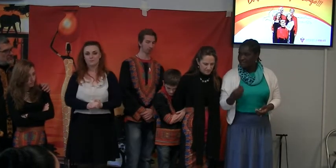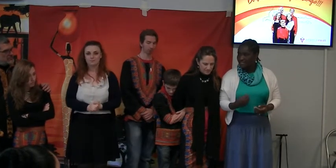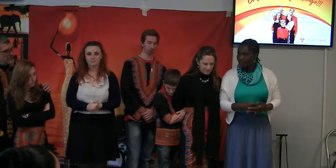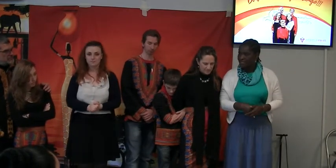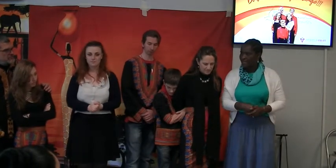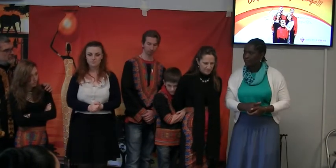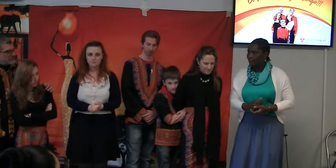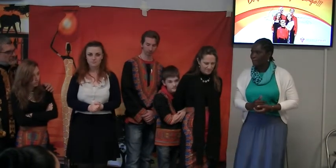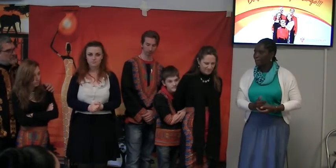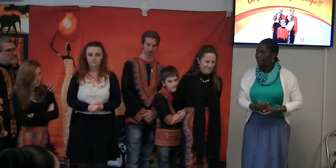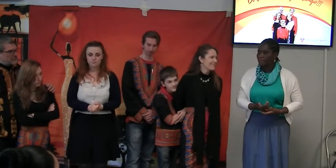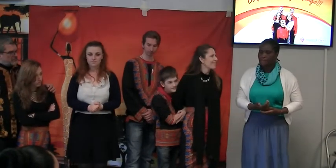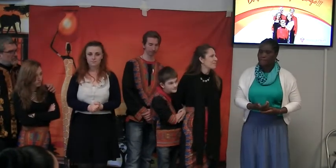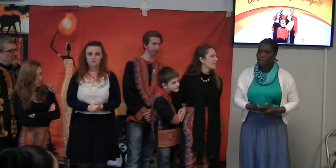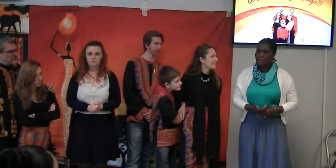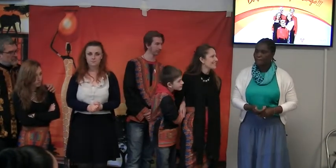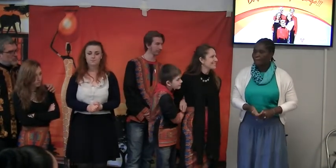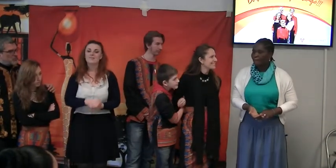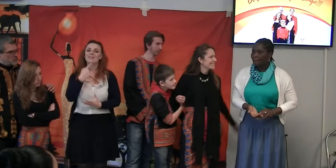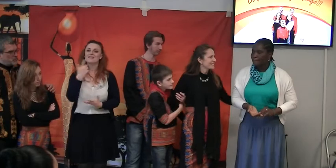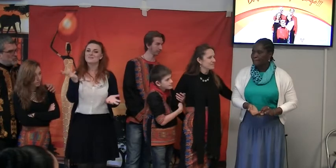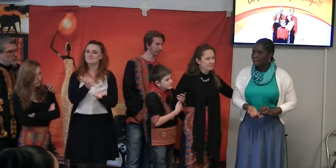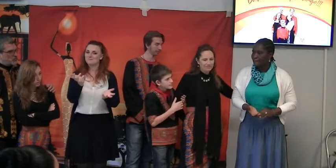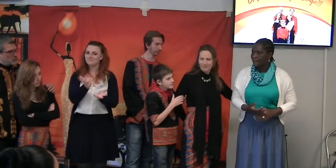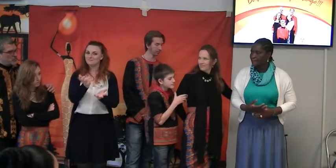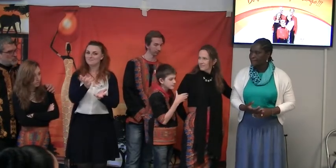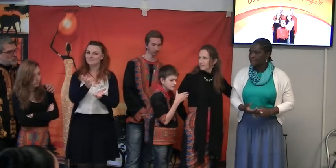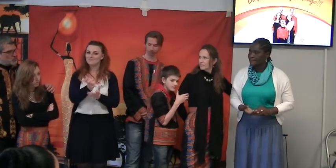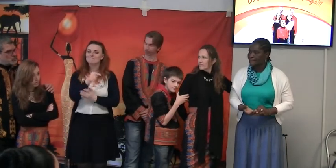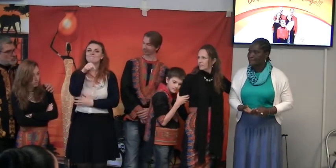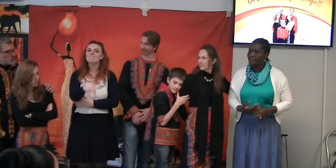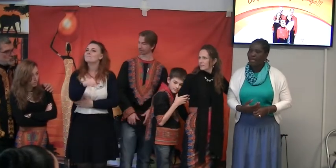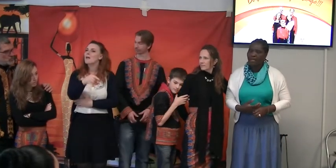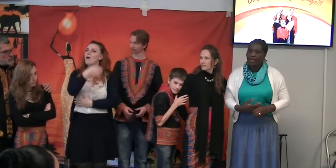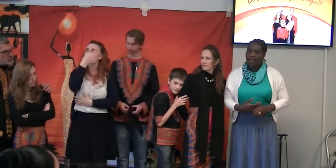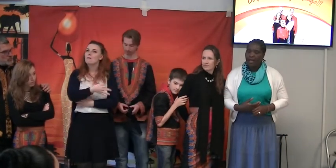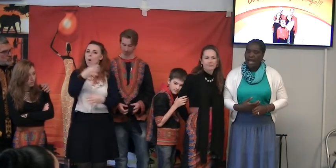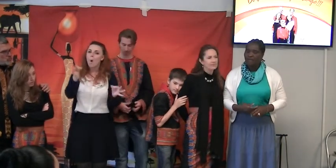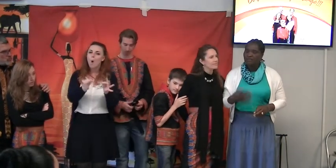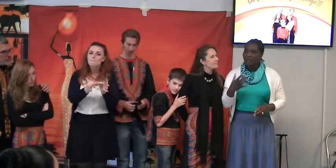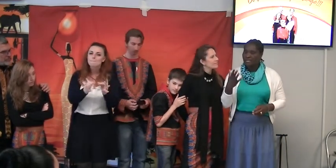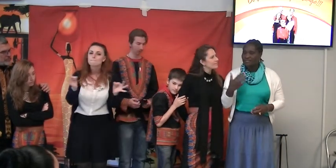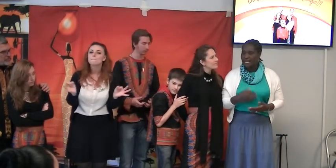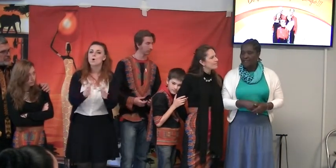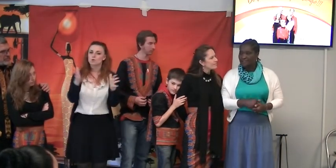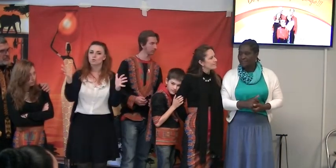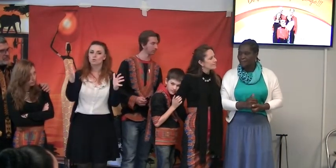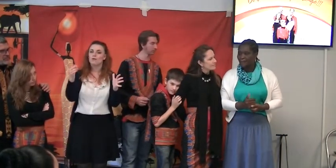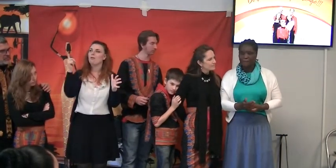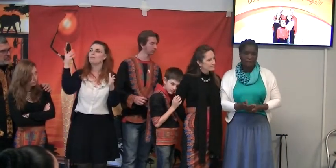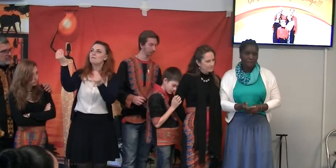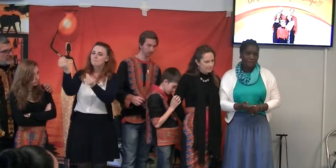the chance that God gave me. E dicendo questo è l'opportunità che Dio mi ha dato. I also had the